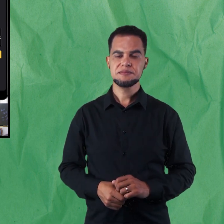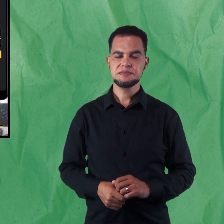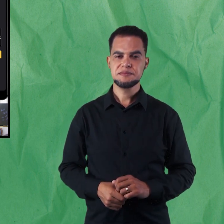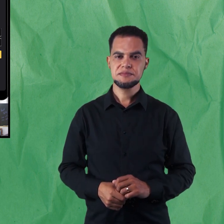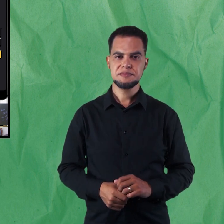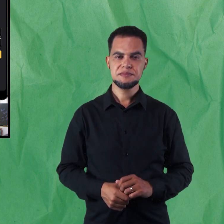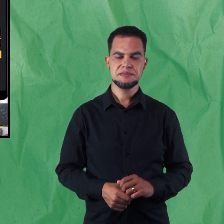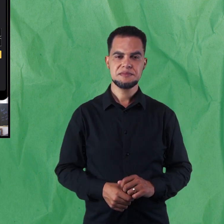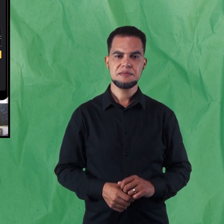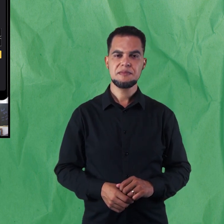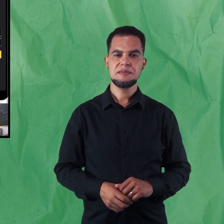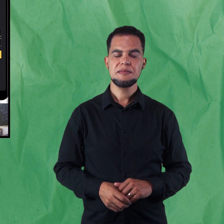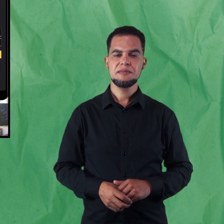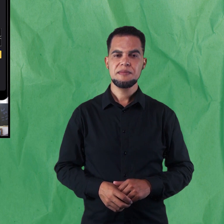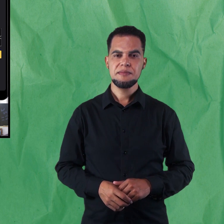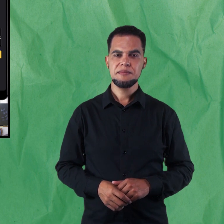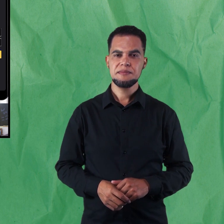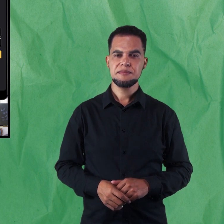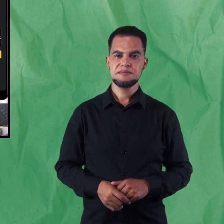set e-mail,